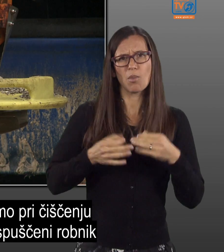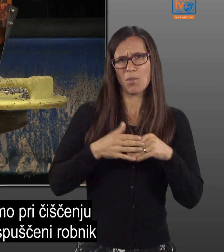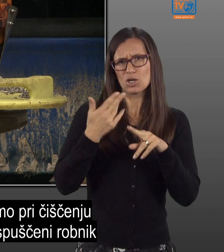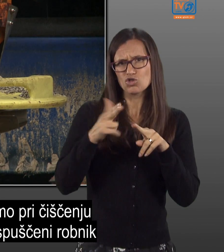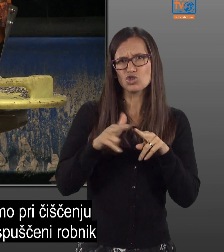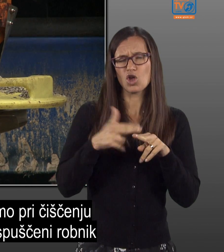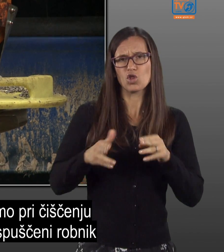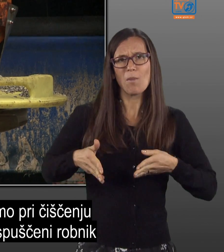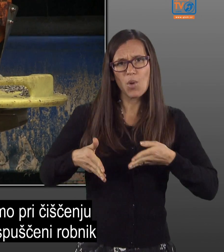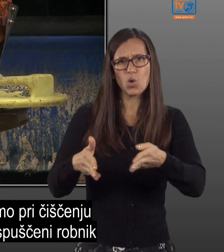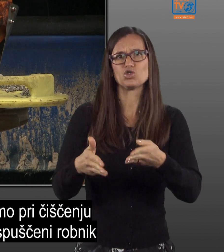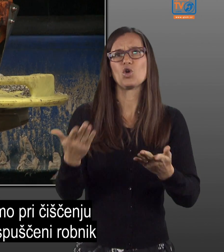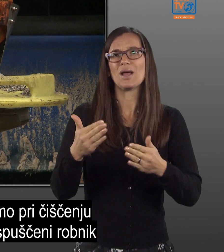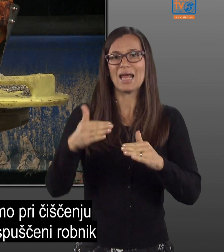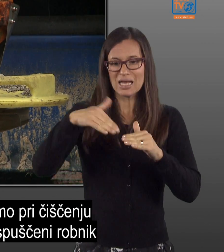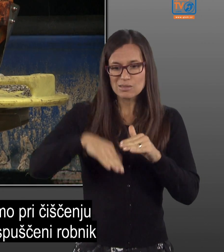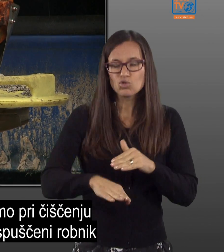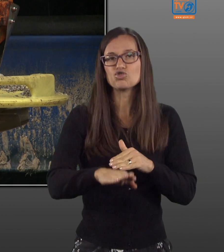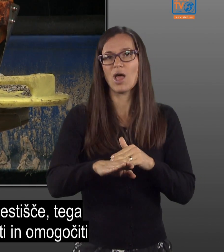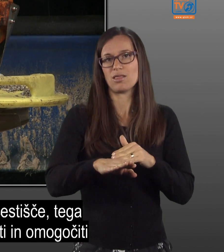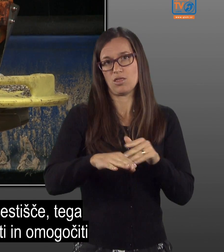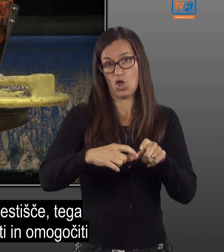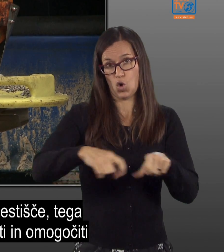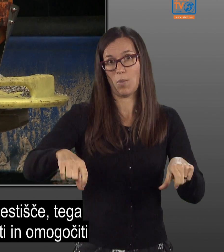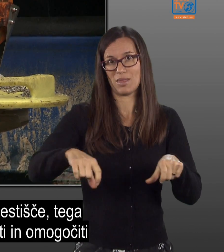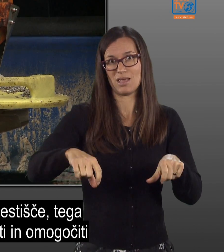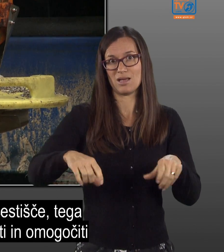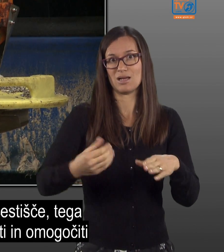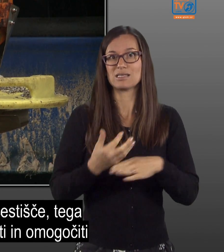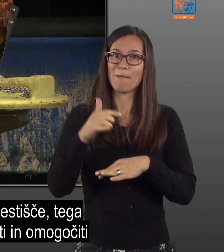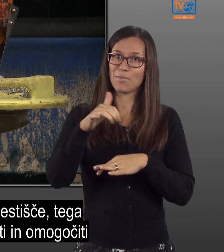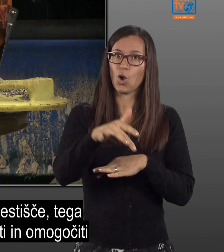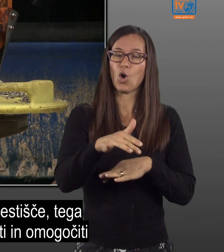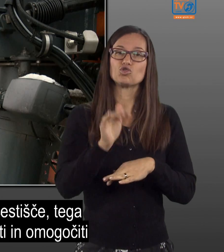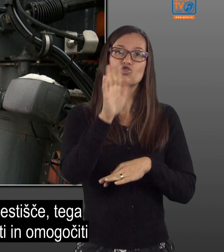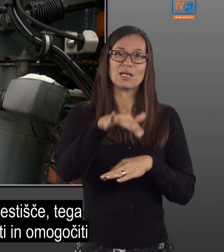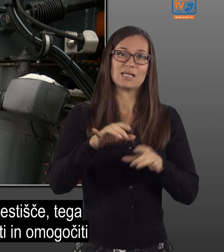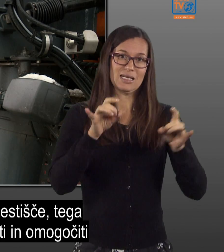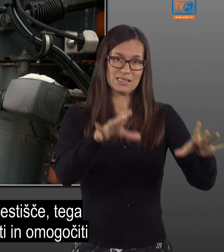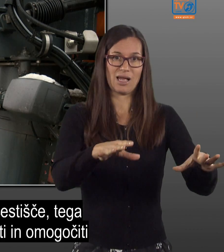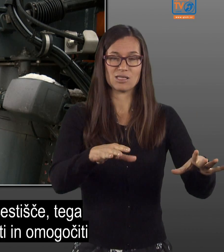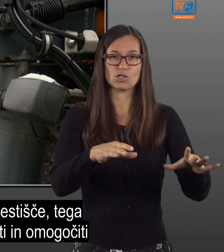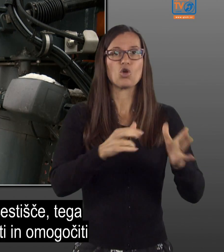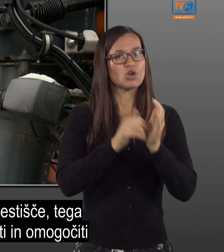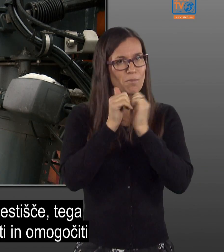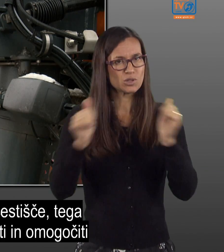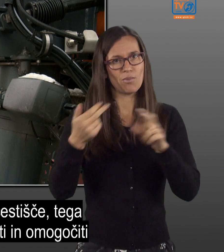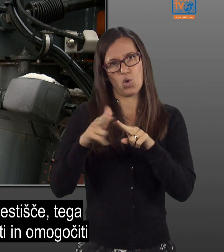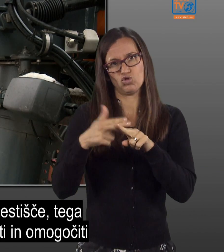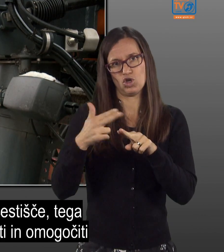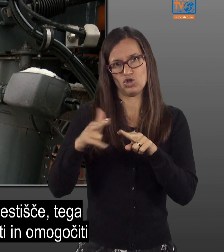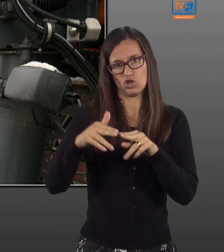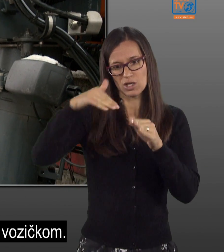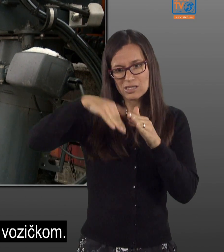čiščenju pločnikov, kjer je spuščen robnik za prehod čez cestišče, še posebej spucati